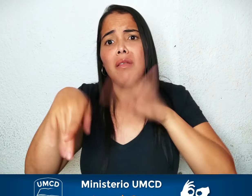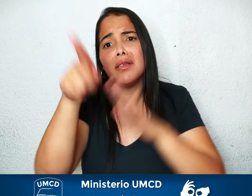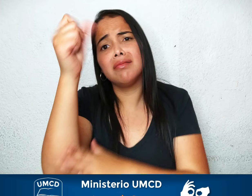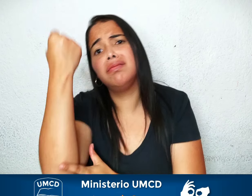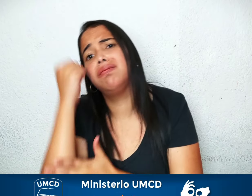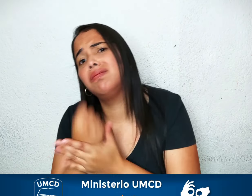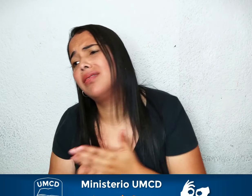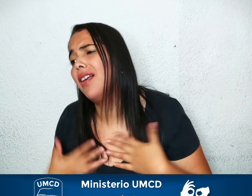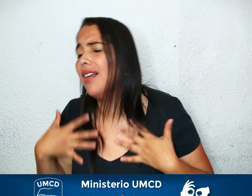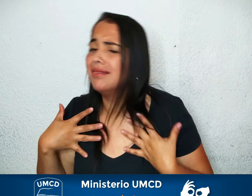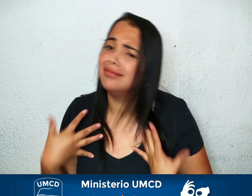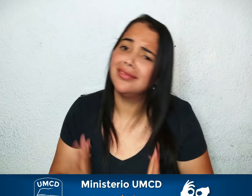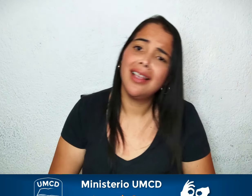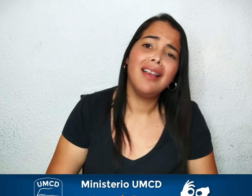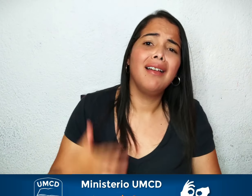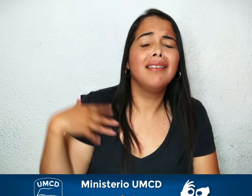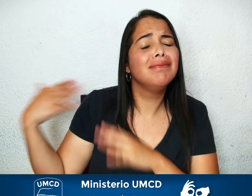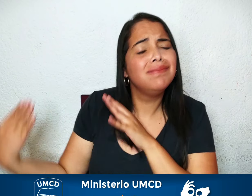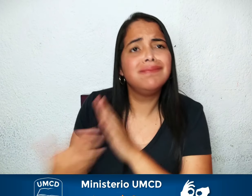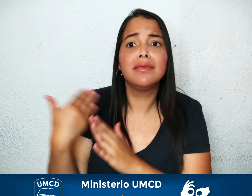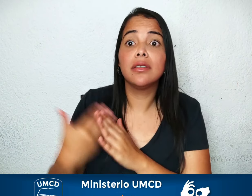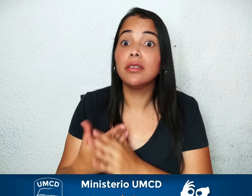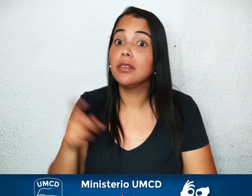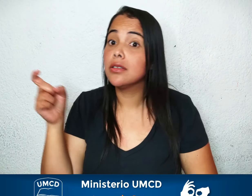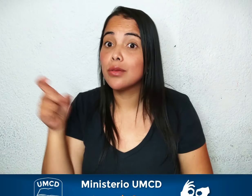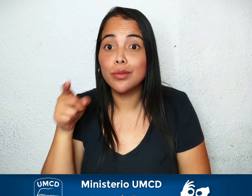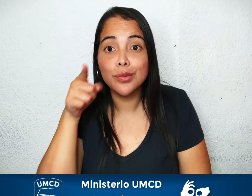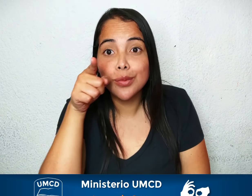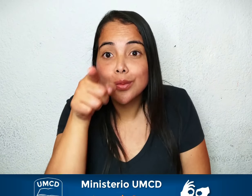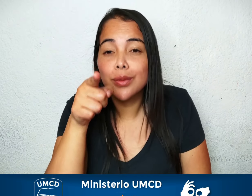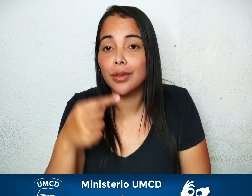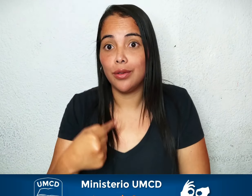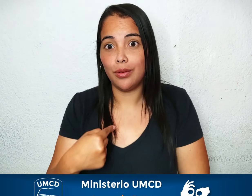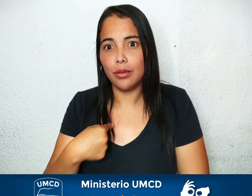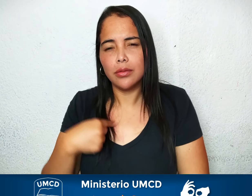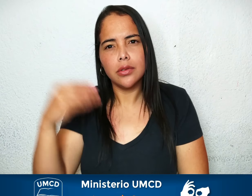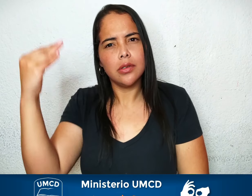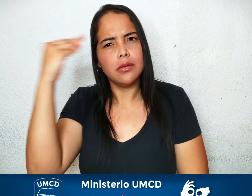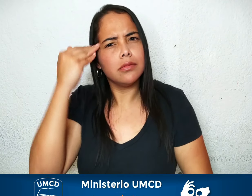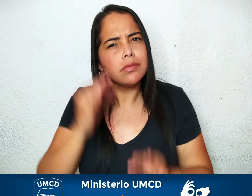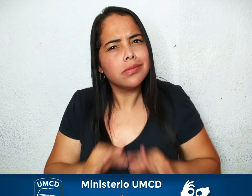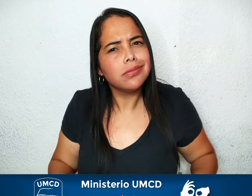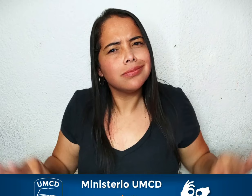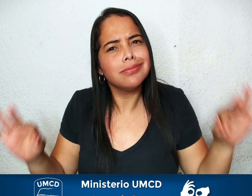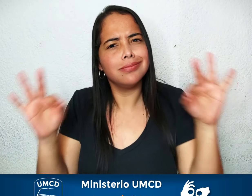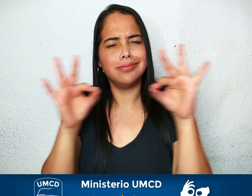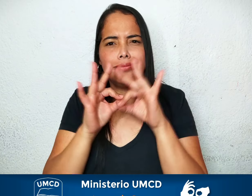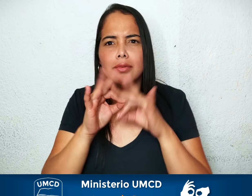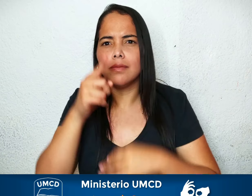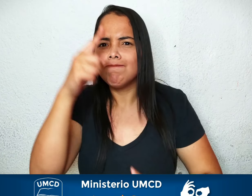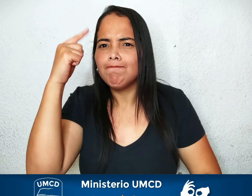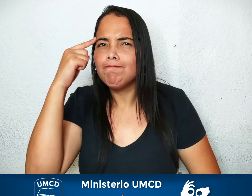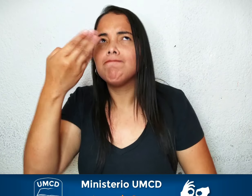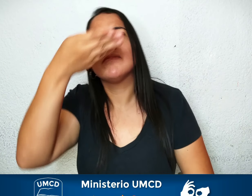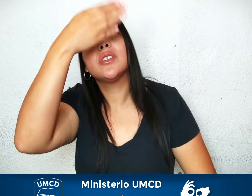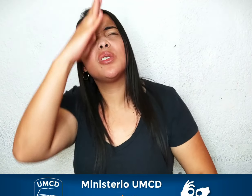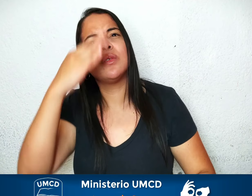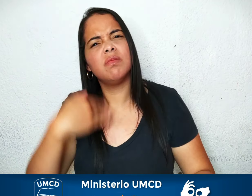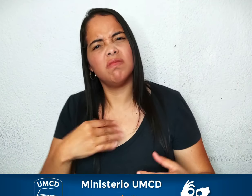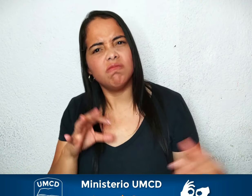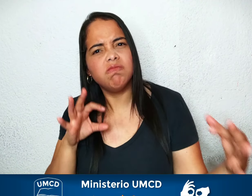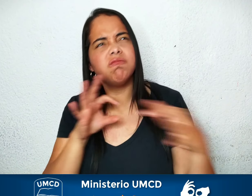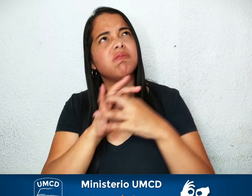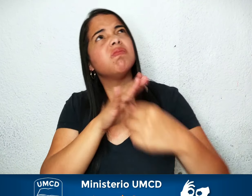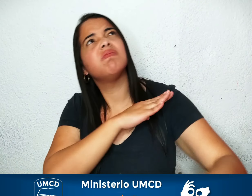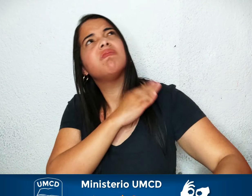apoyo. Y es ahí donde usted y yo podríamos hacer algo maravilloso. Tenemos a nuestro